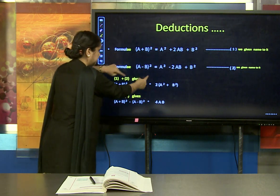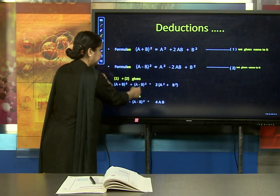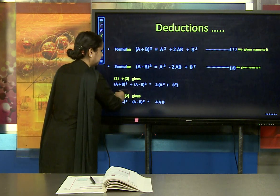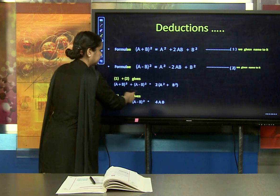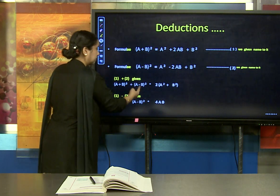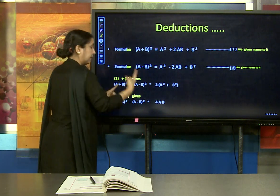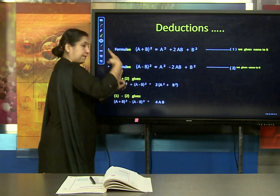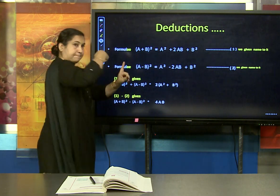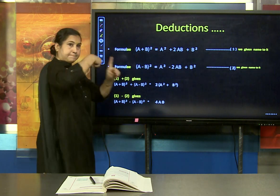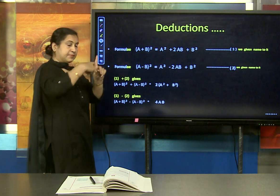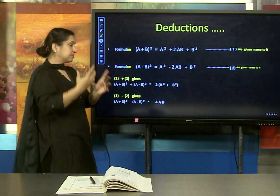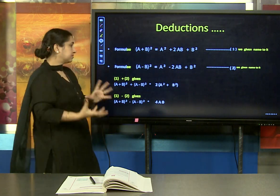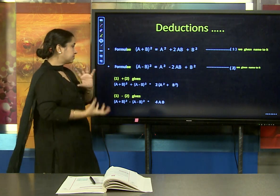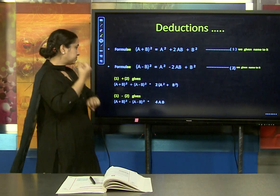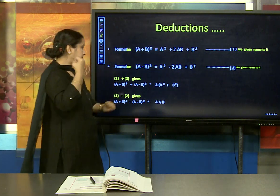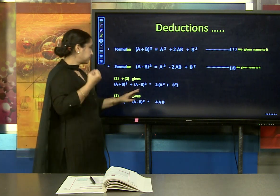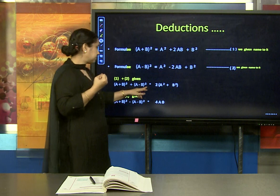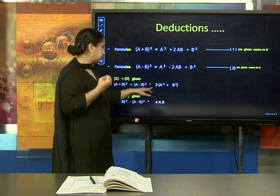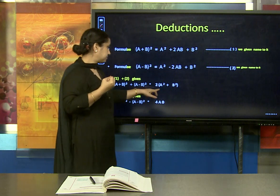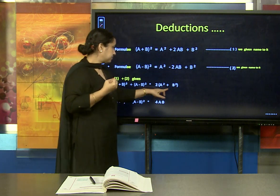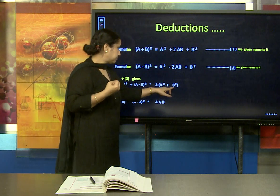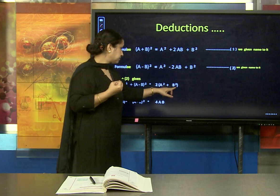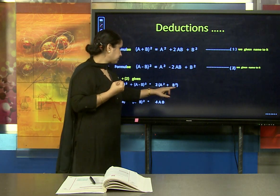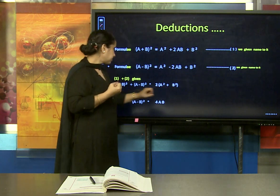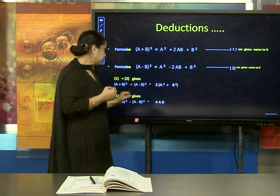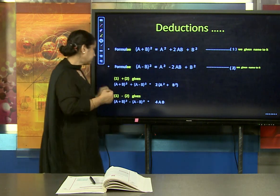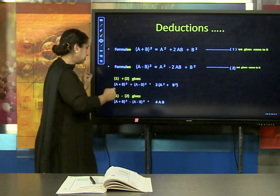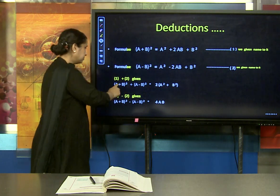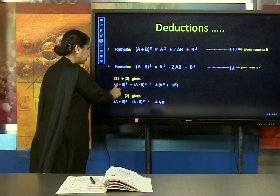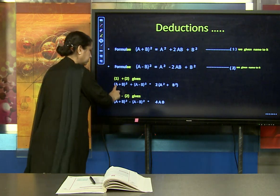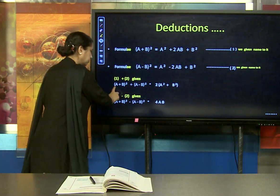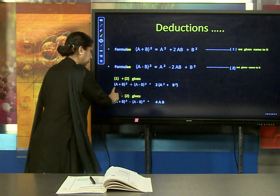को जमा करके जो मिला वो हमारा ये है तीसरा फार्मूला।